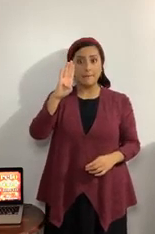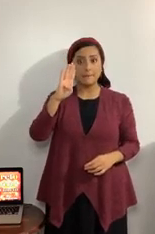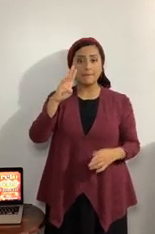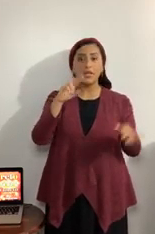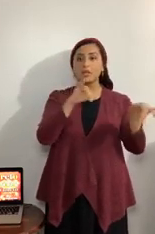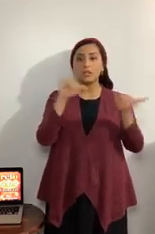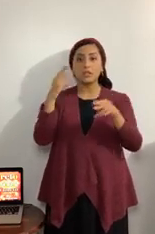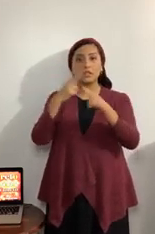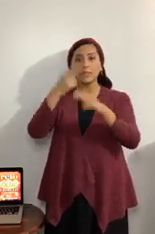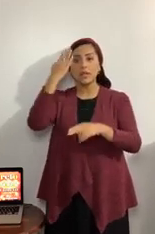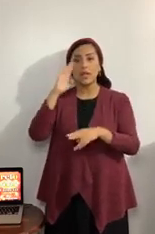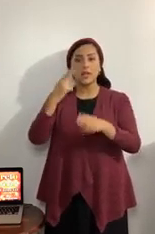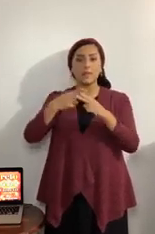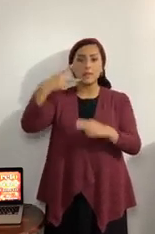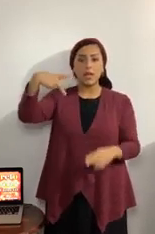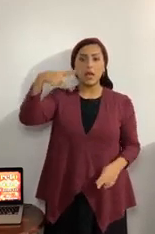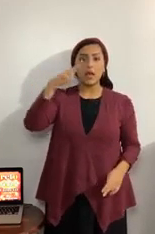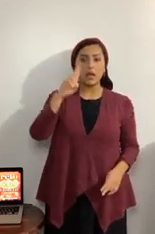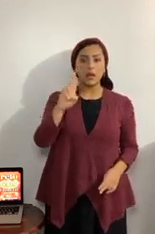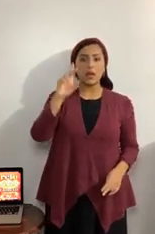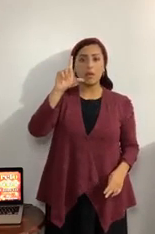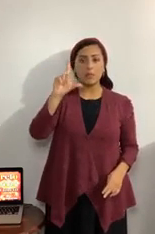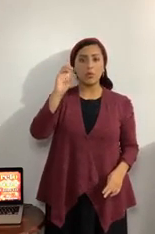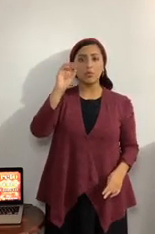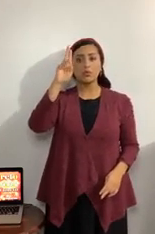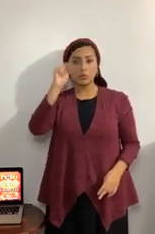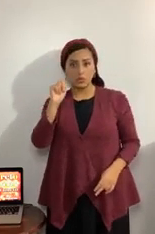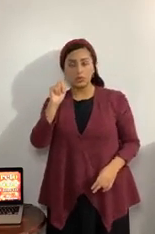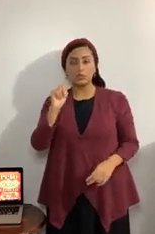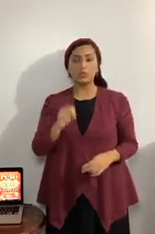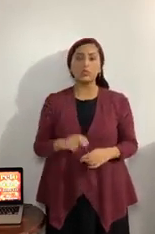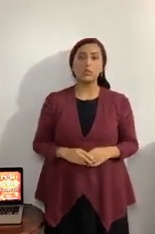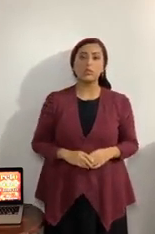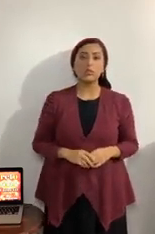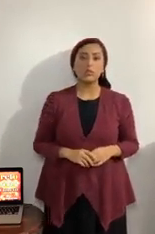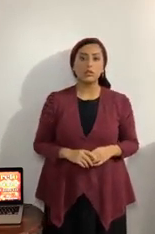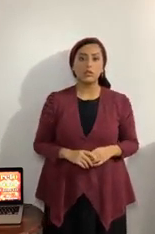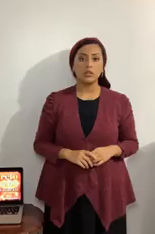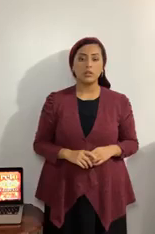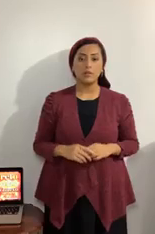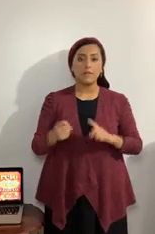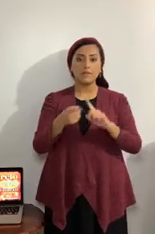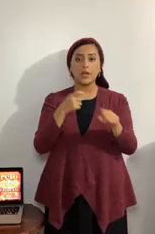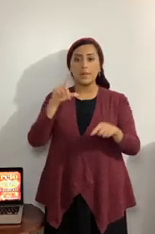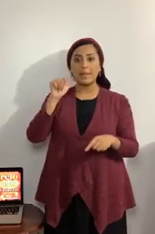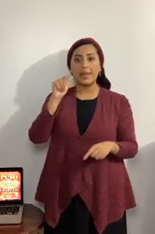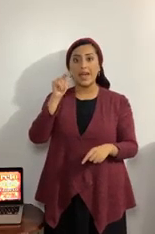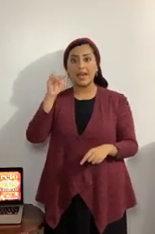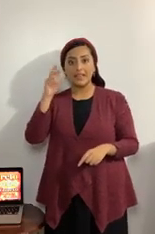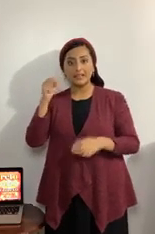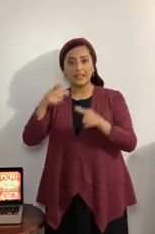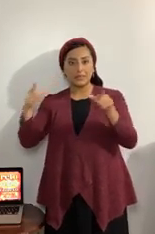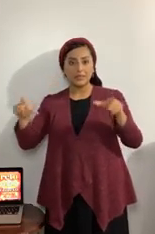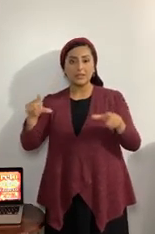a Plutón. Proviene del latín februare, el cual quiere decir